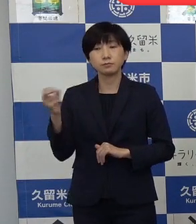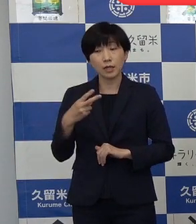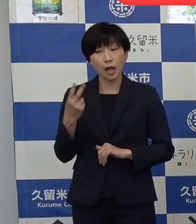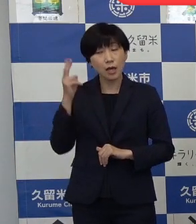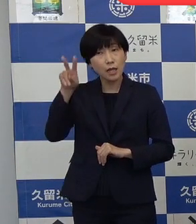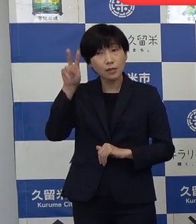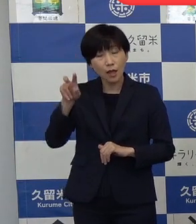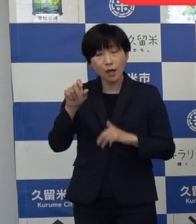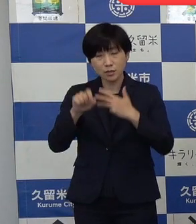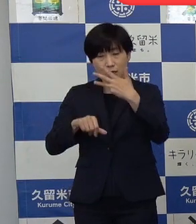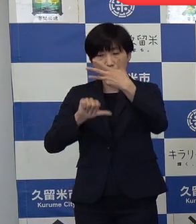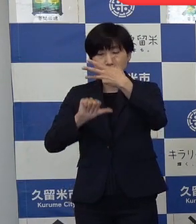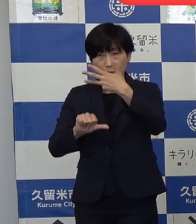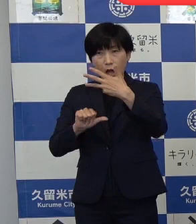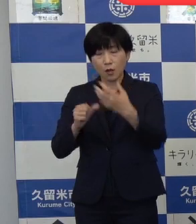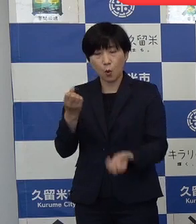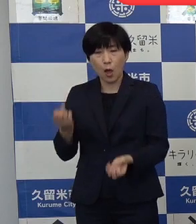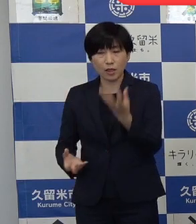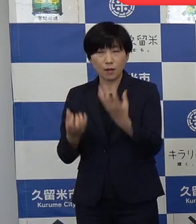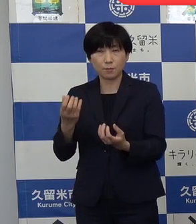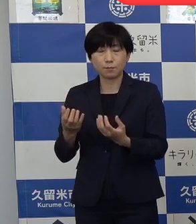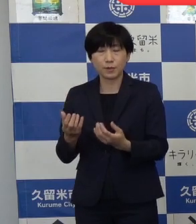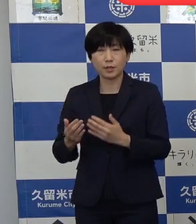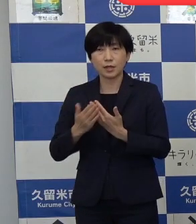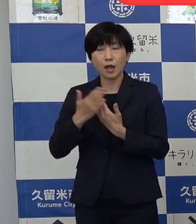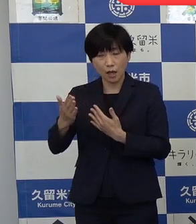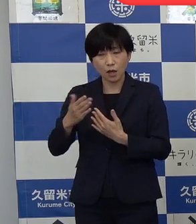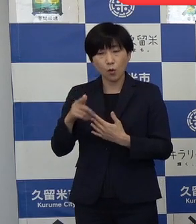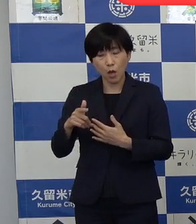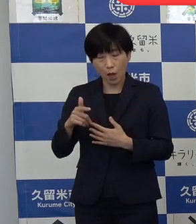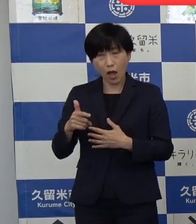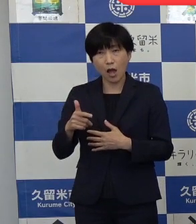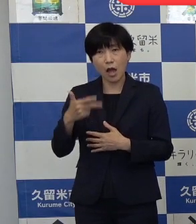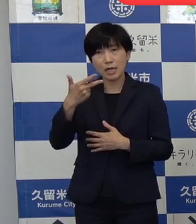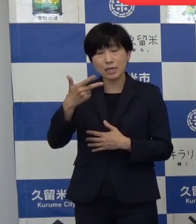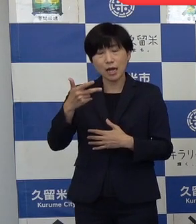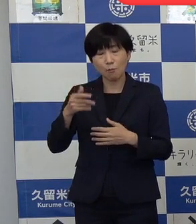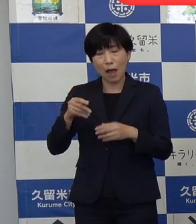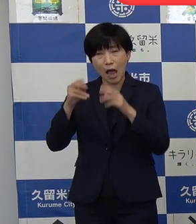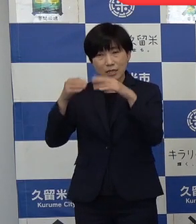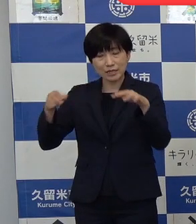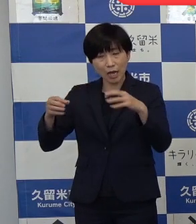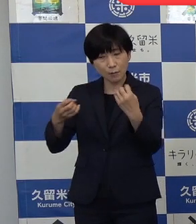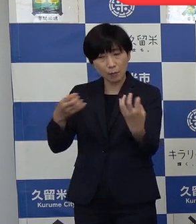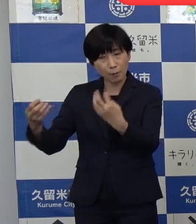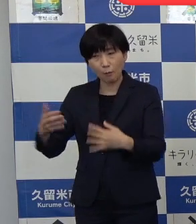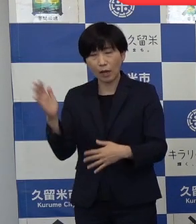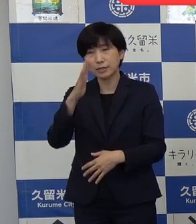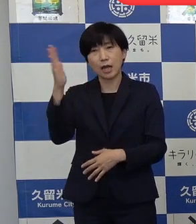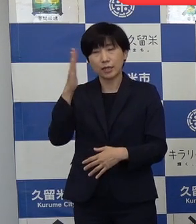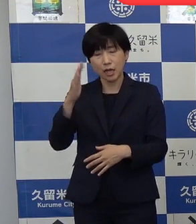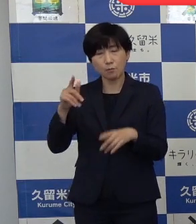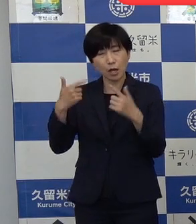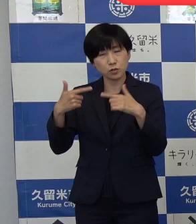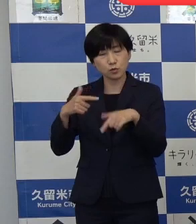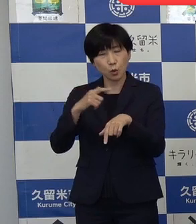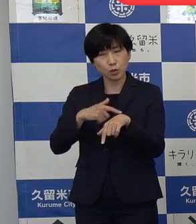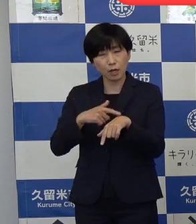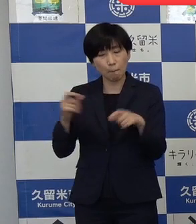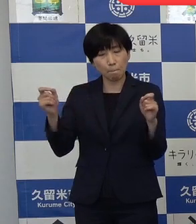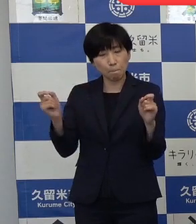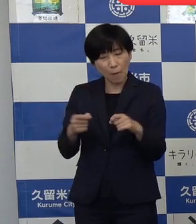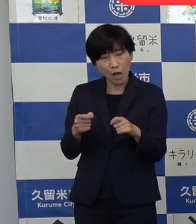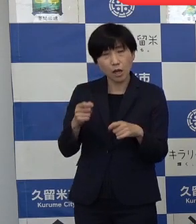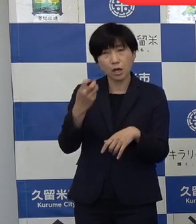後日の花火大会の8月5日については、仕掛け花火は行わないで、通常の時間よりも時間